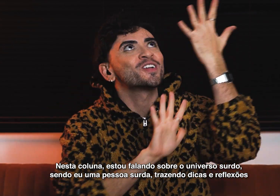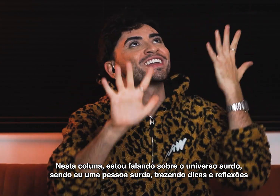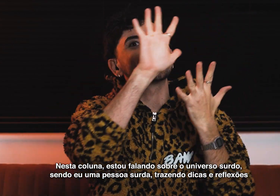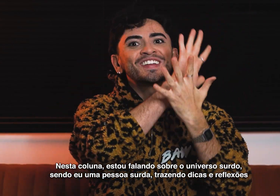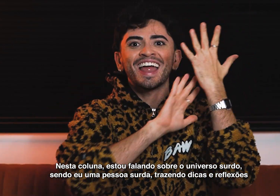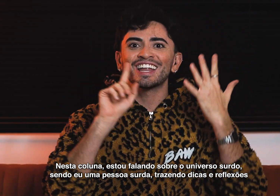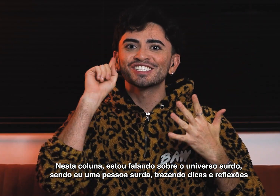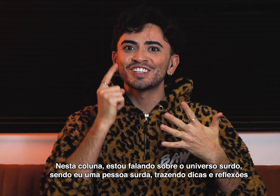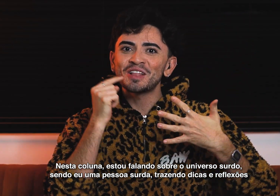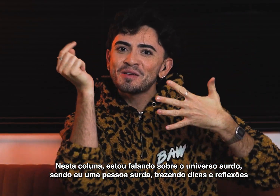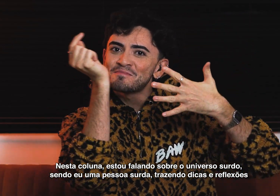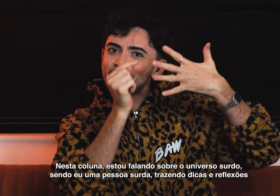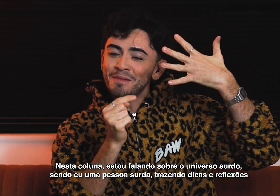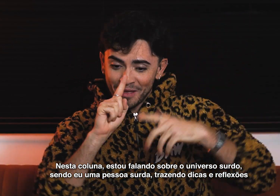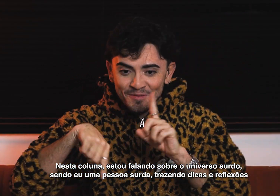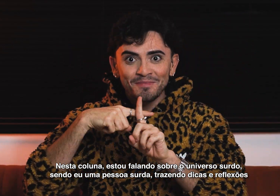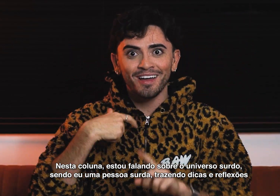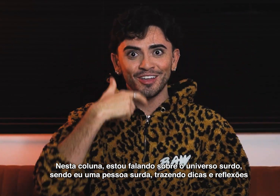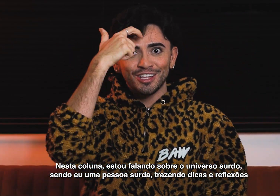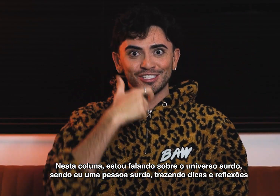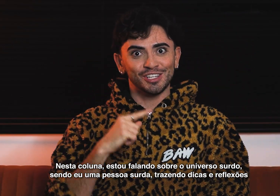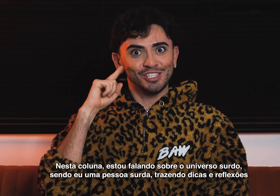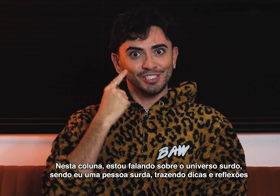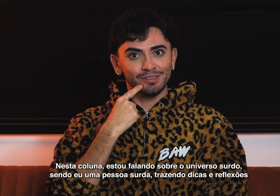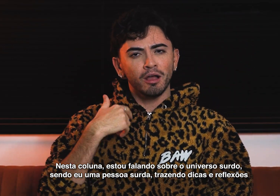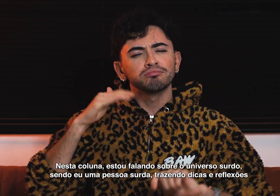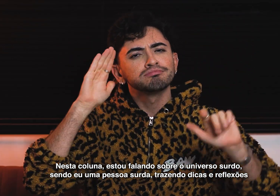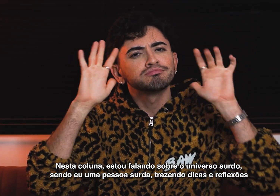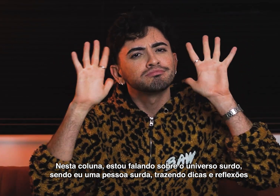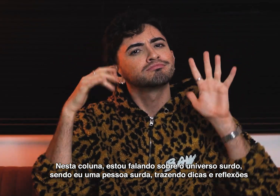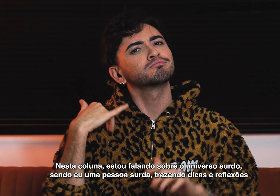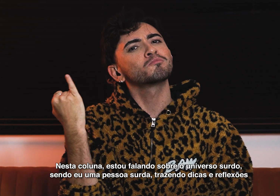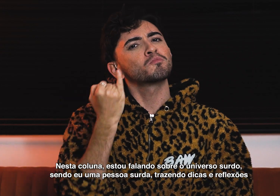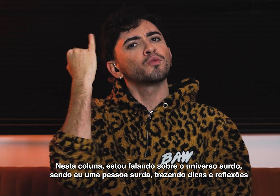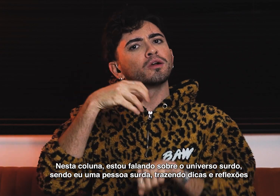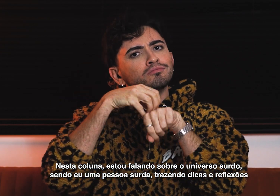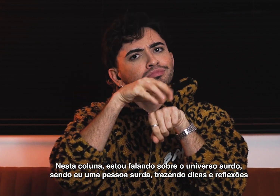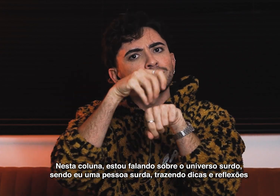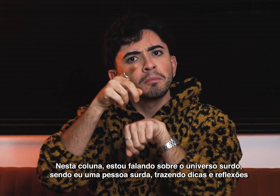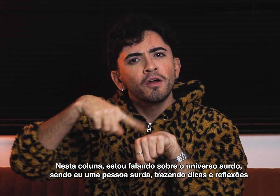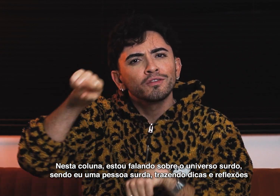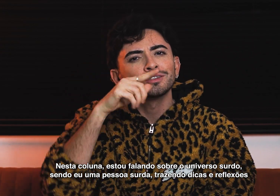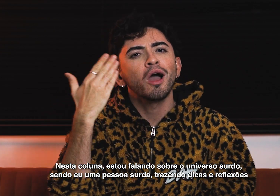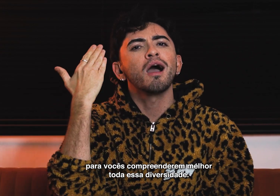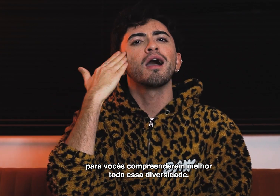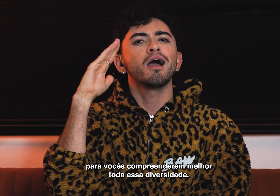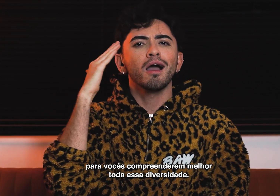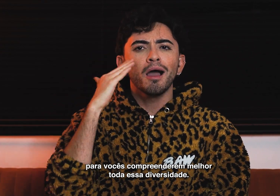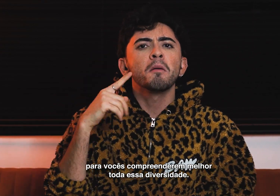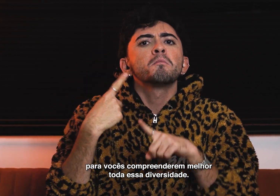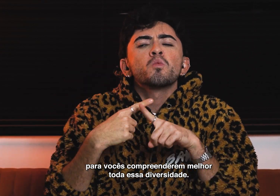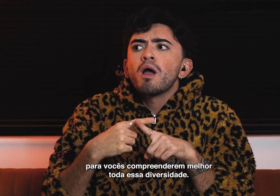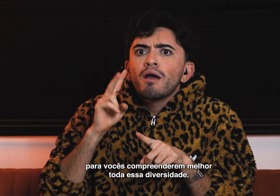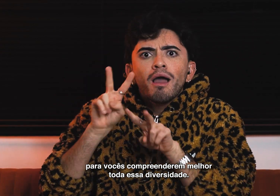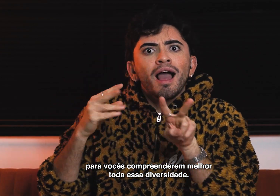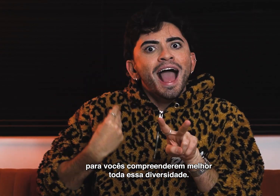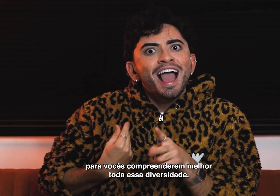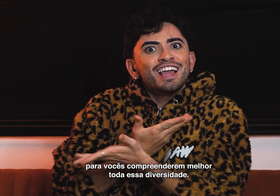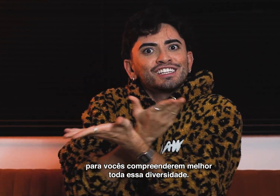universo surdo, sendo eu uma pessoa surda, trazendo dicas e reflexões para vocês compreenderem melhor toda